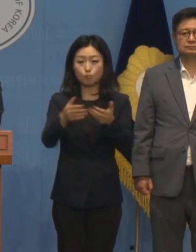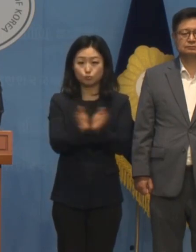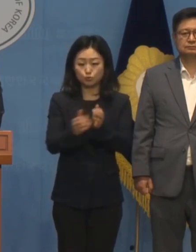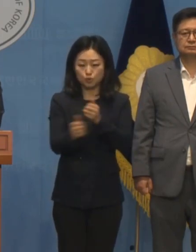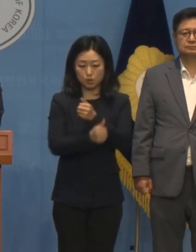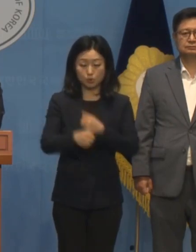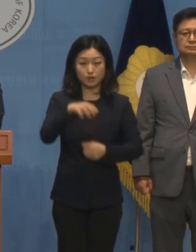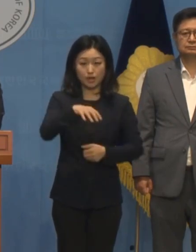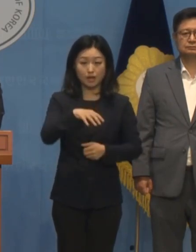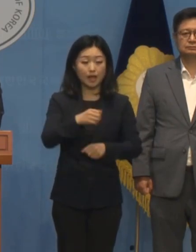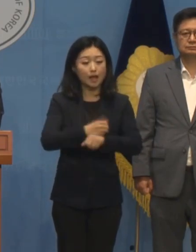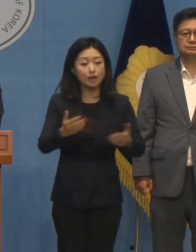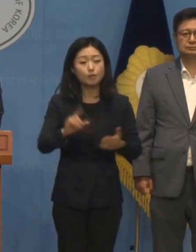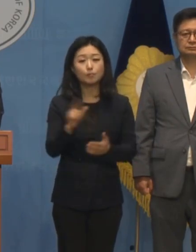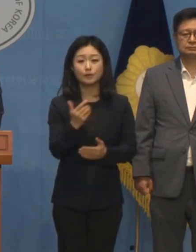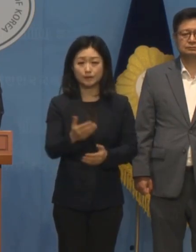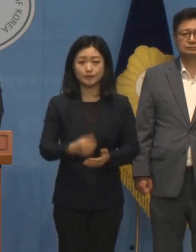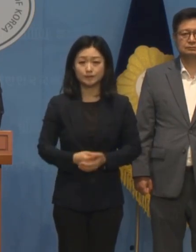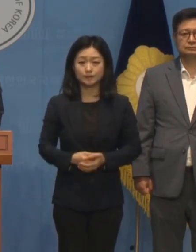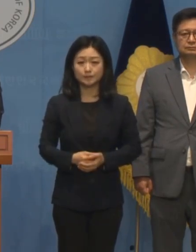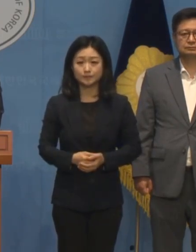국회과학기술정보통신위원회는 무엇을 했습니까?